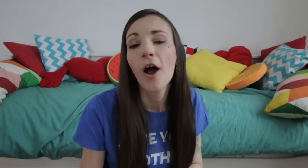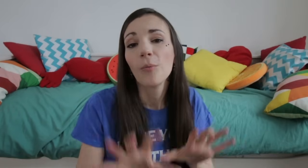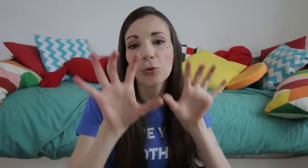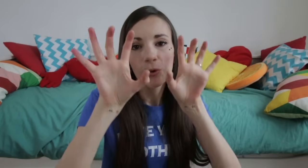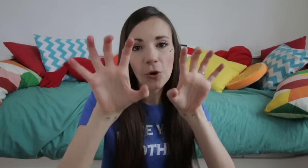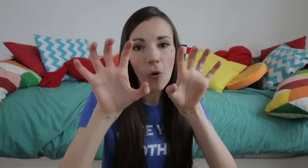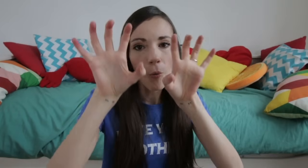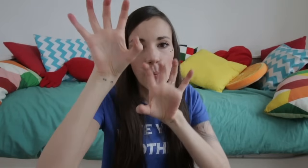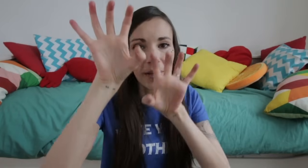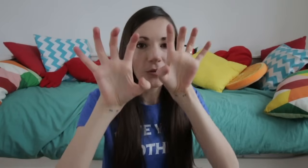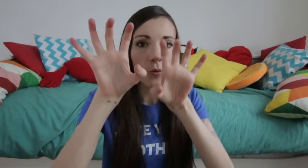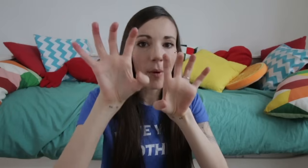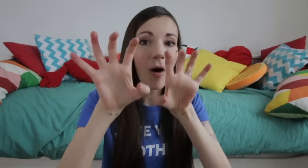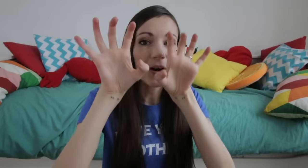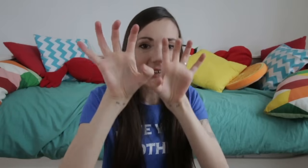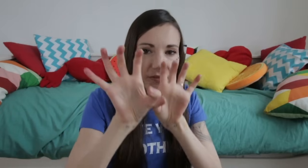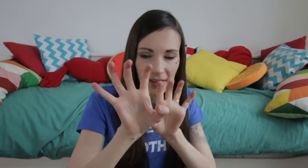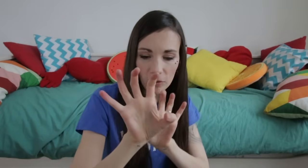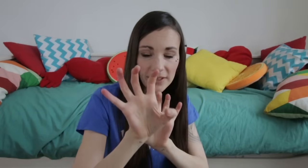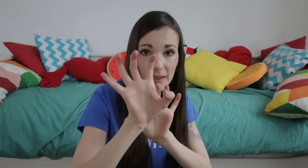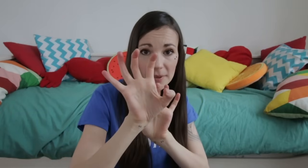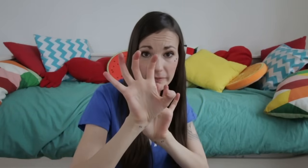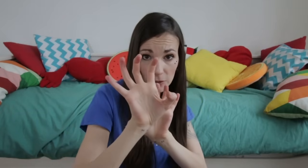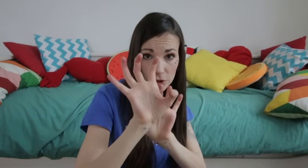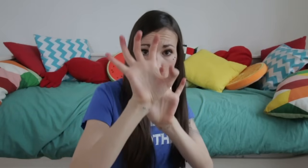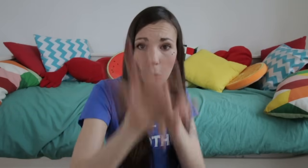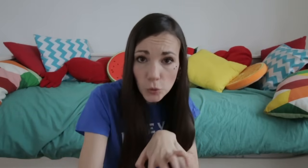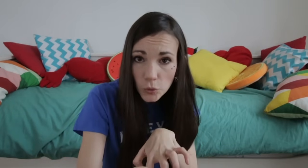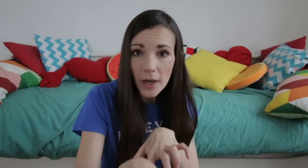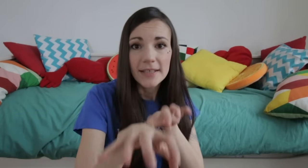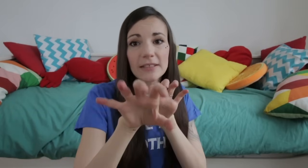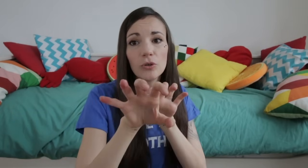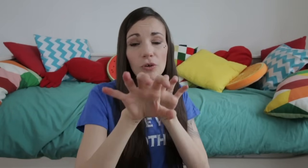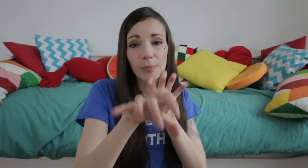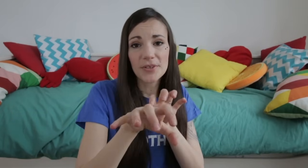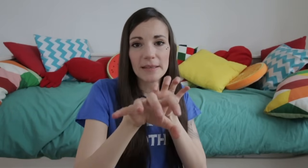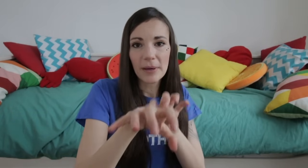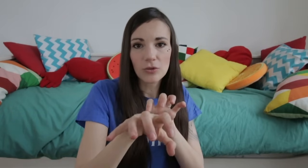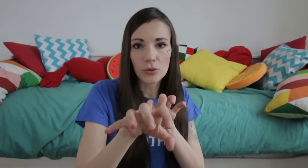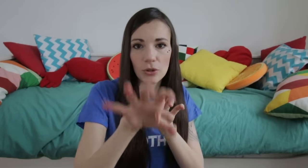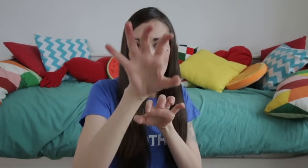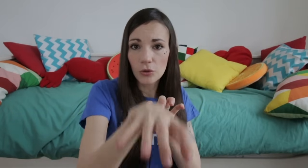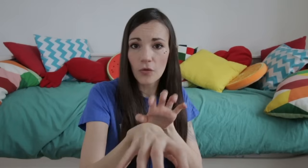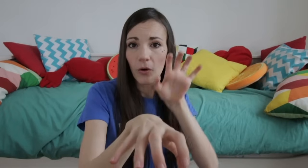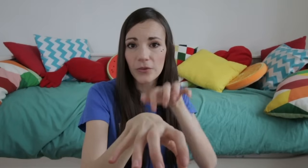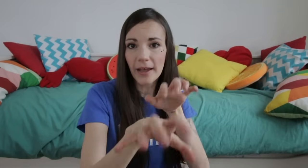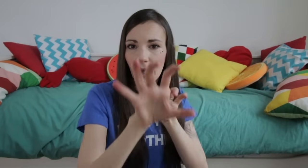Pour le lion, on met nos mains en griffes et on les applique vers le sol. C'est le lion qui pose ses pattes sur le sol. Une devant, une derrière.